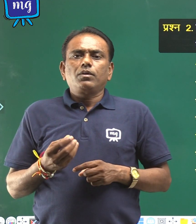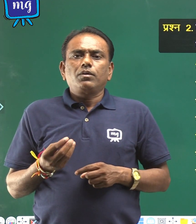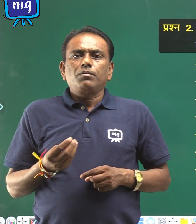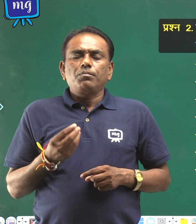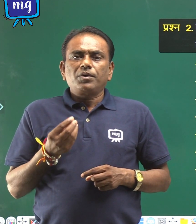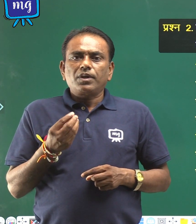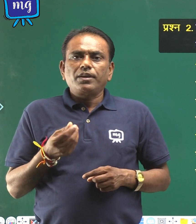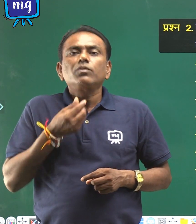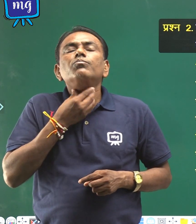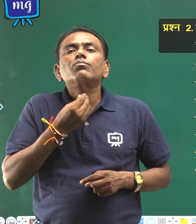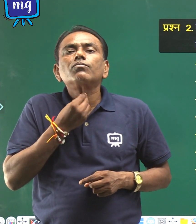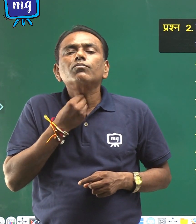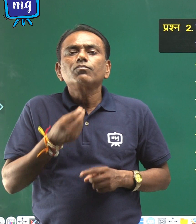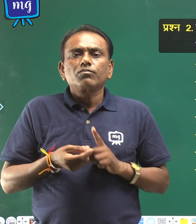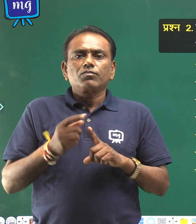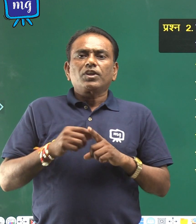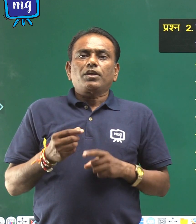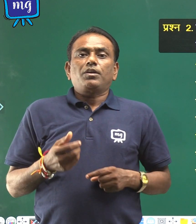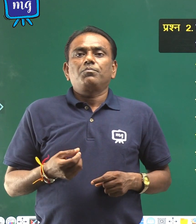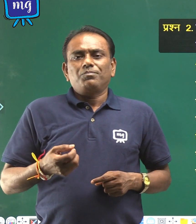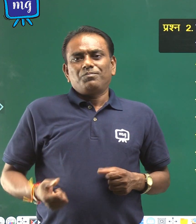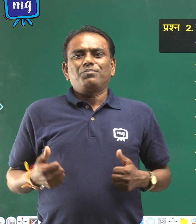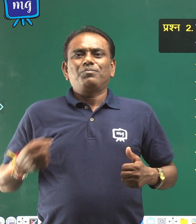मिठाइयों की पसंद